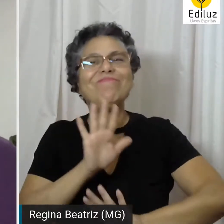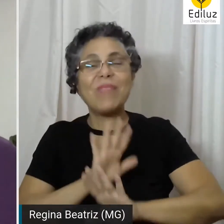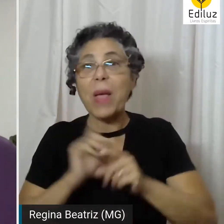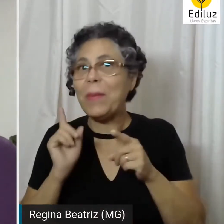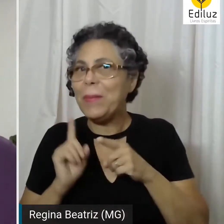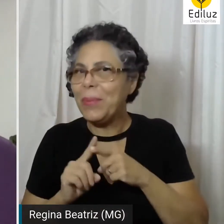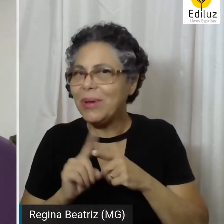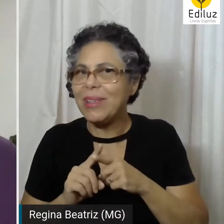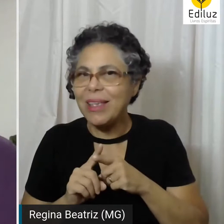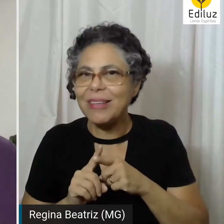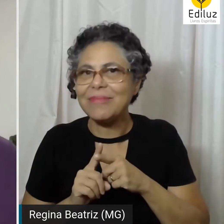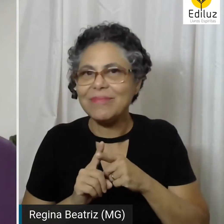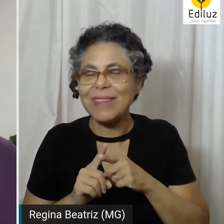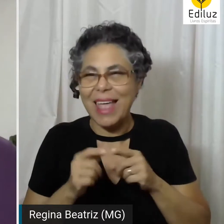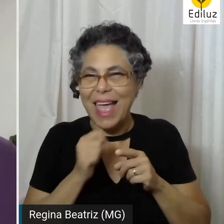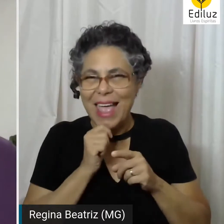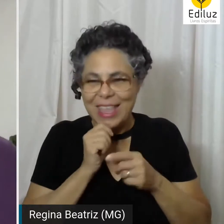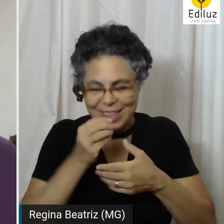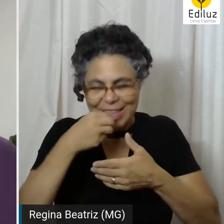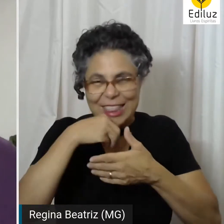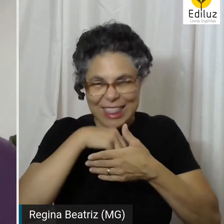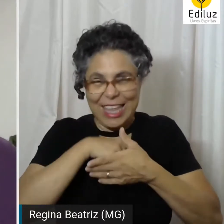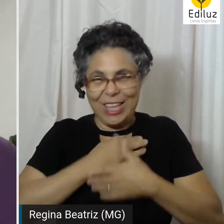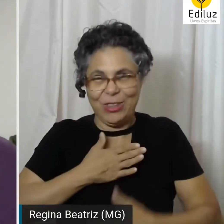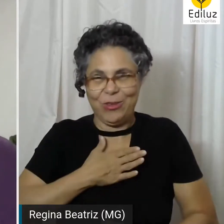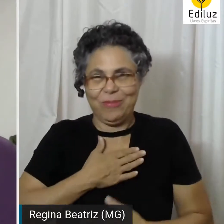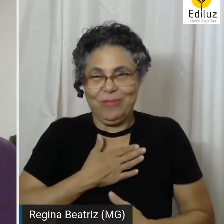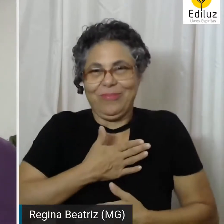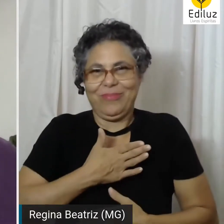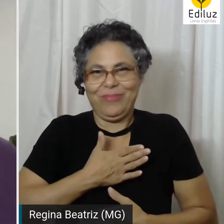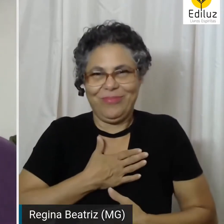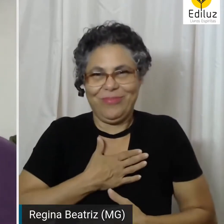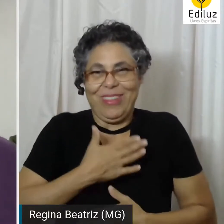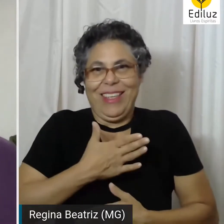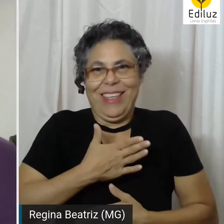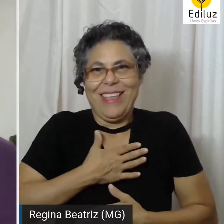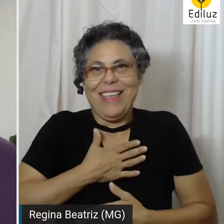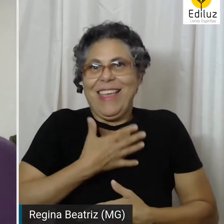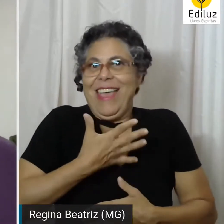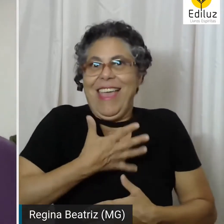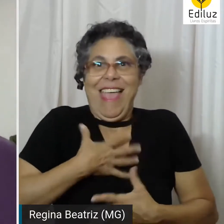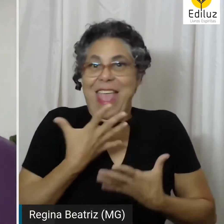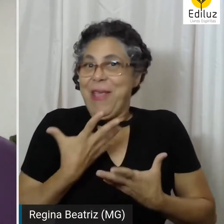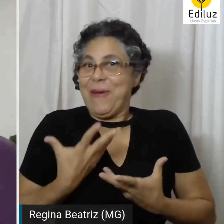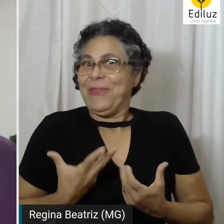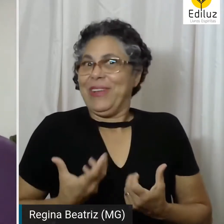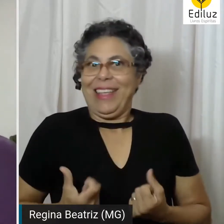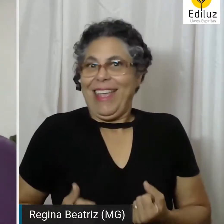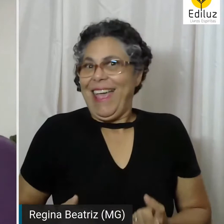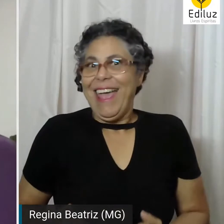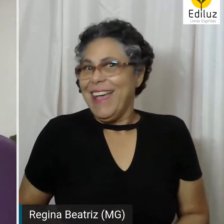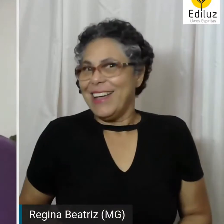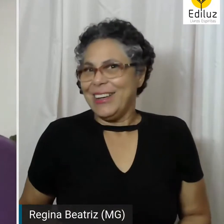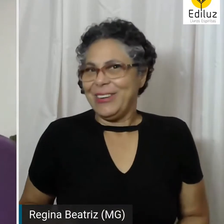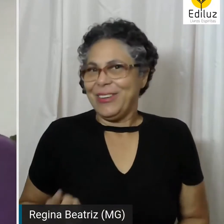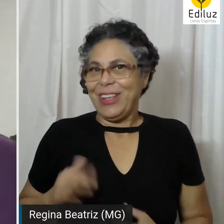ainda pulsa em cada um de nós essas instâncias,